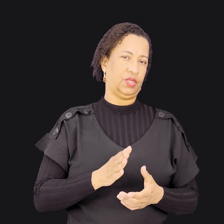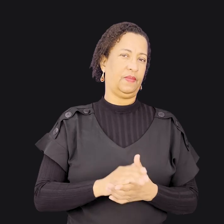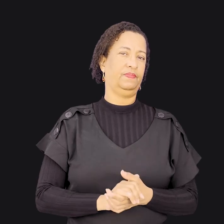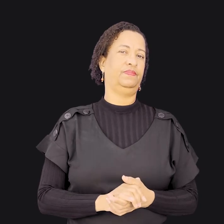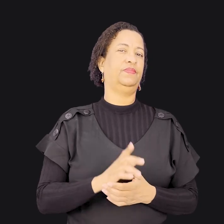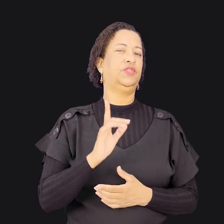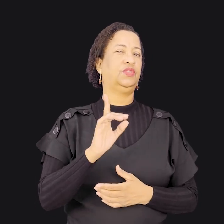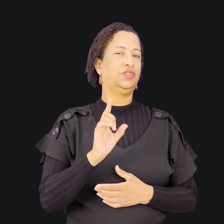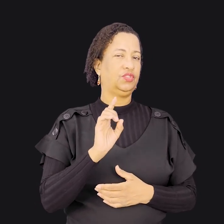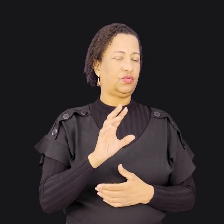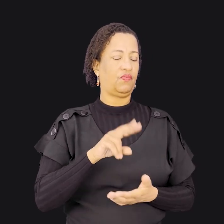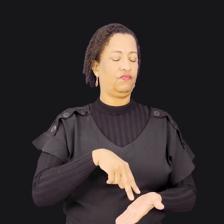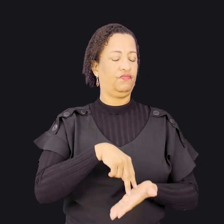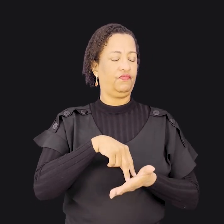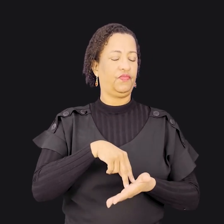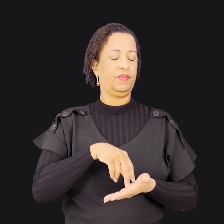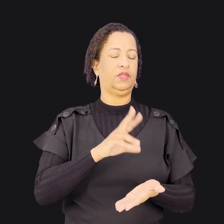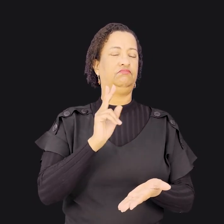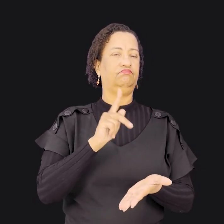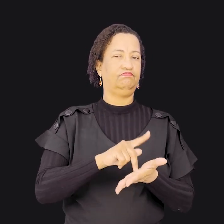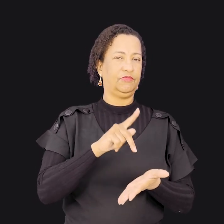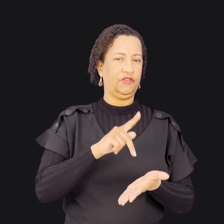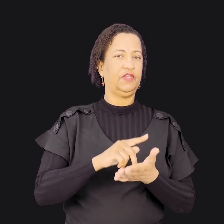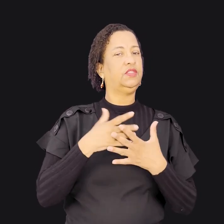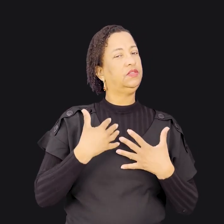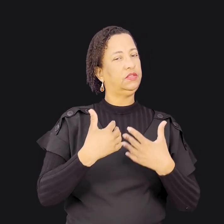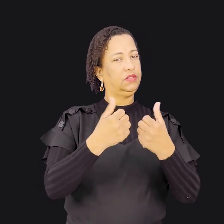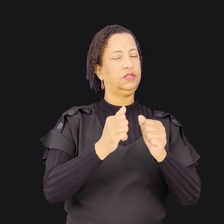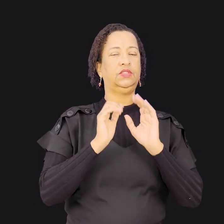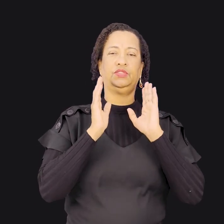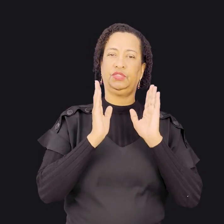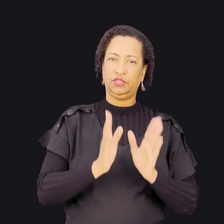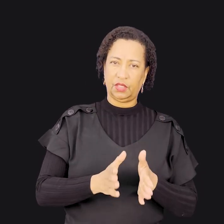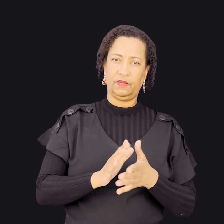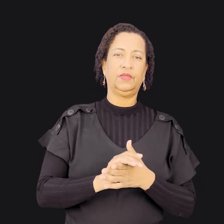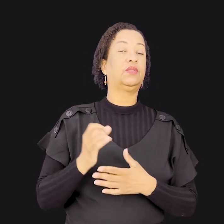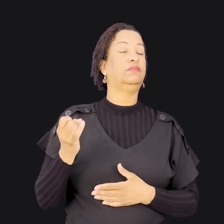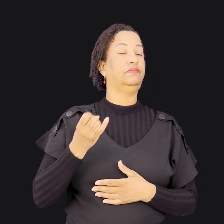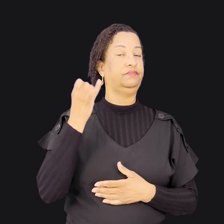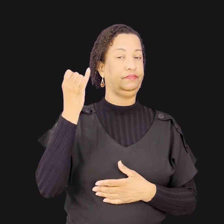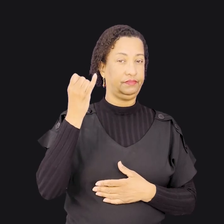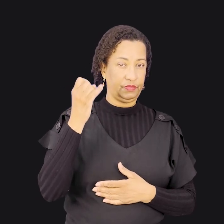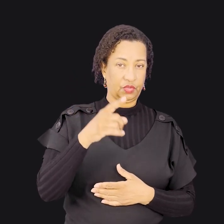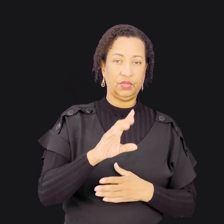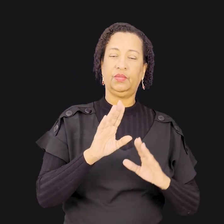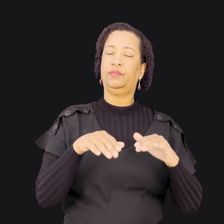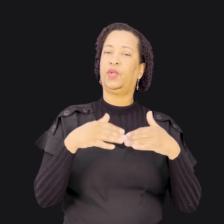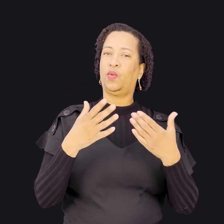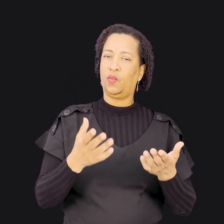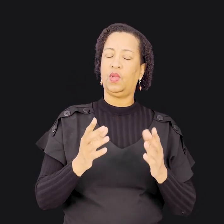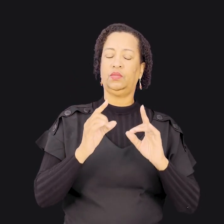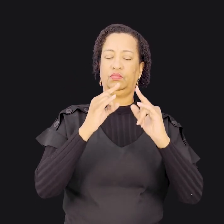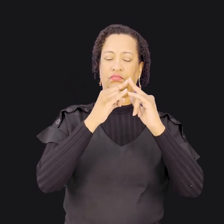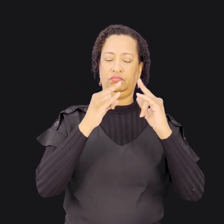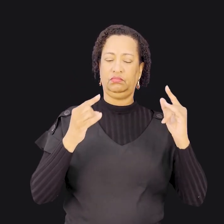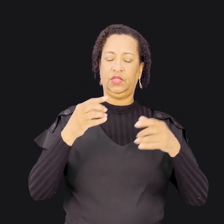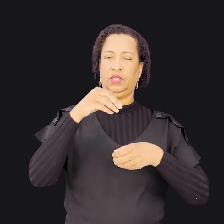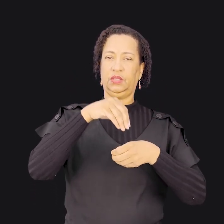sabem e estão solidamente firmados na verdade que receberam. Considero importante, enquanto estiver no tabernáculo